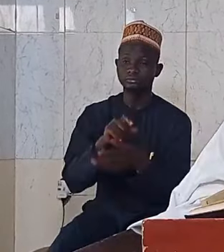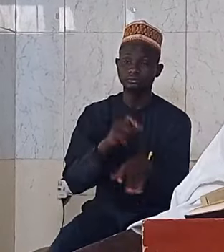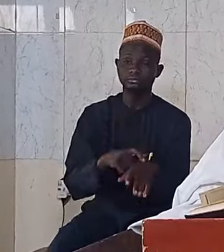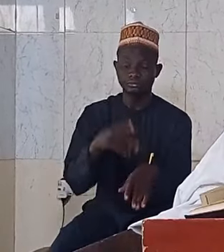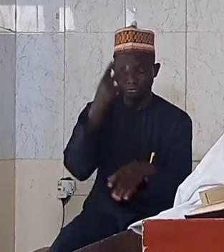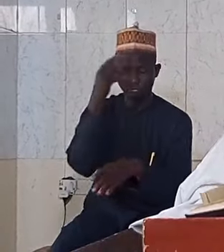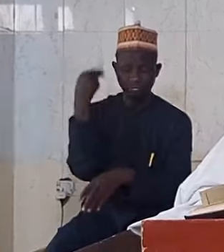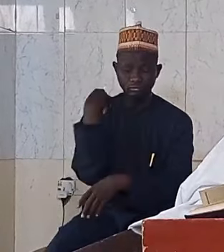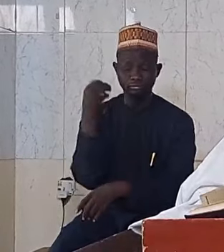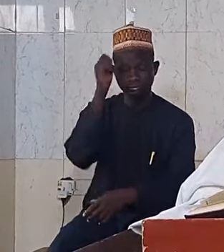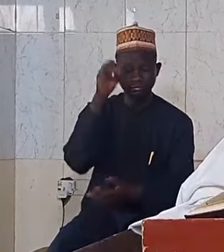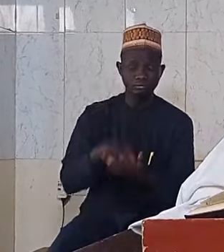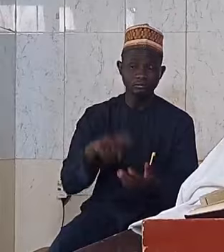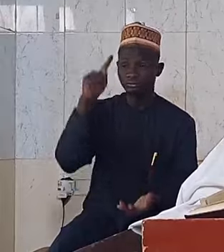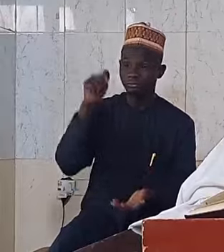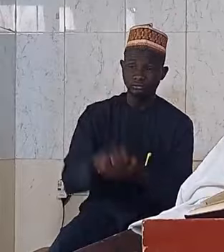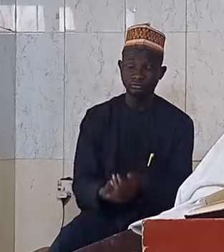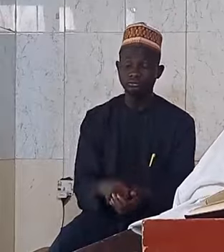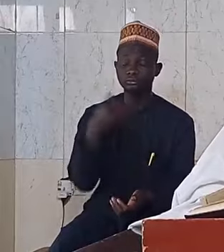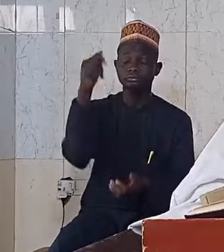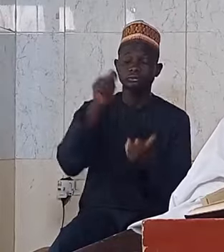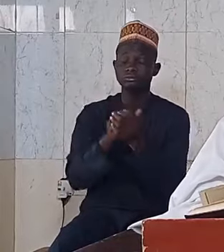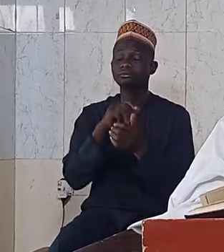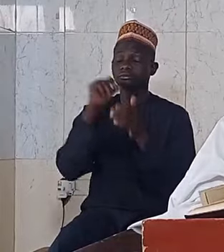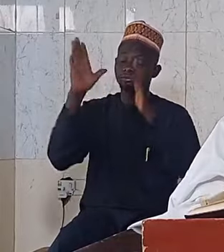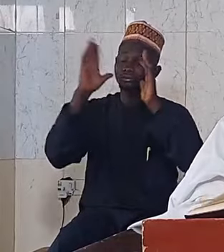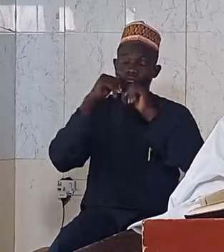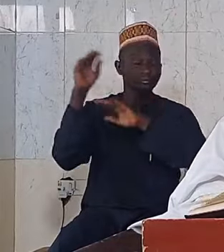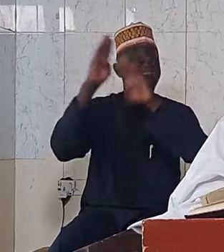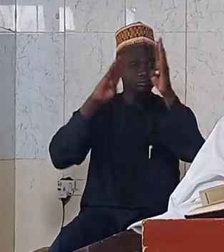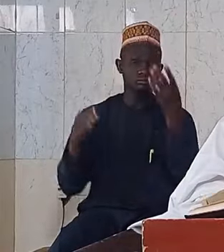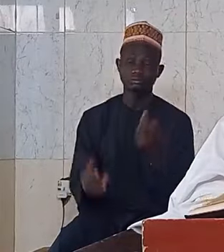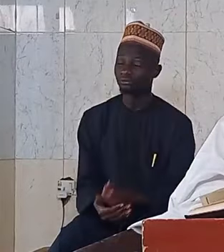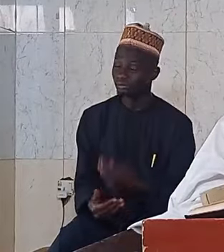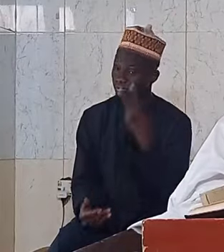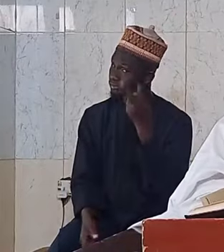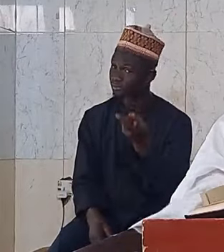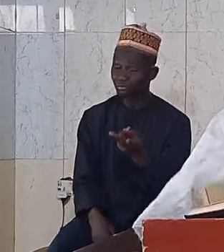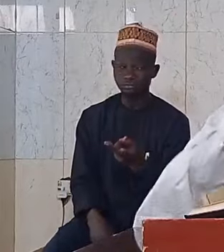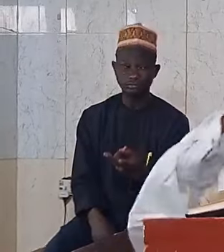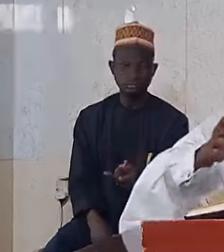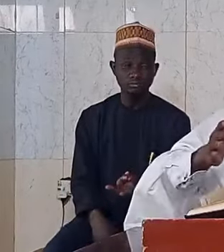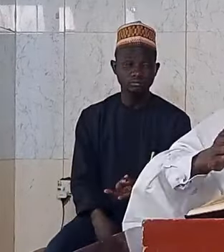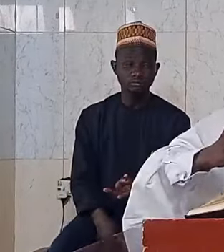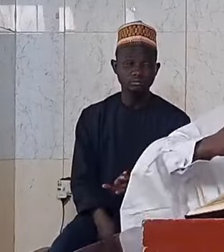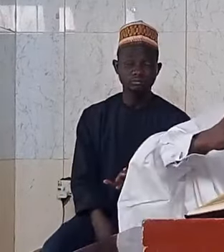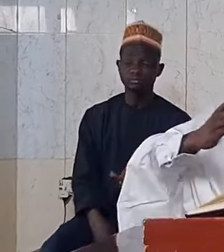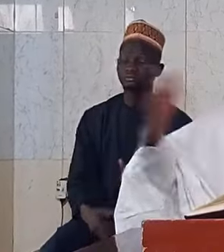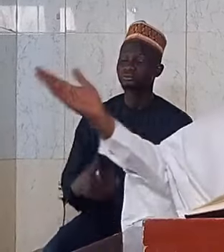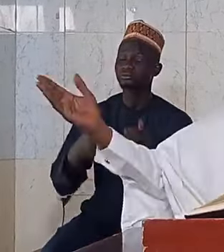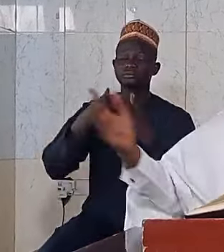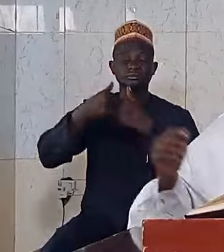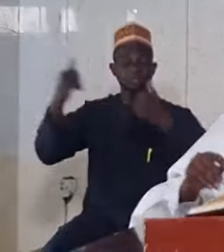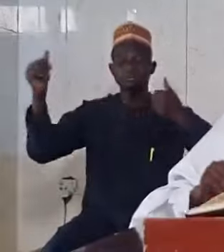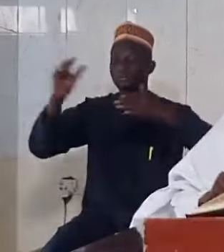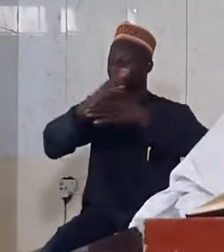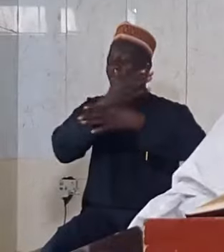da mutum 1000 kuma ya cinkare mutum 10,000 kun gane bambancin fadin sa yayi